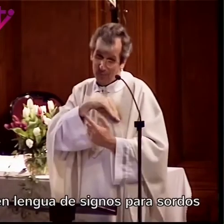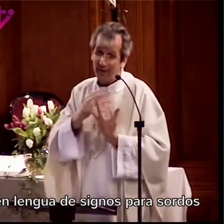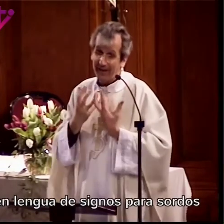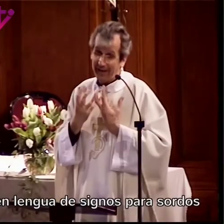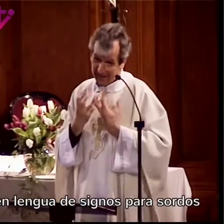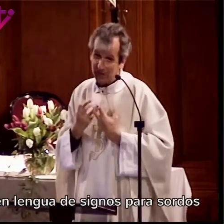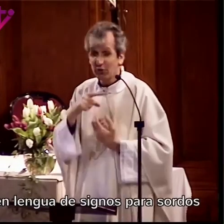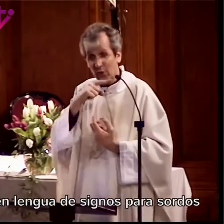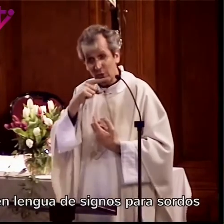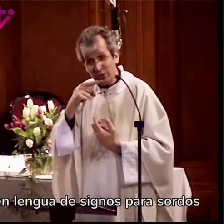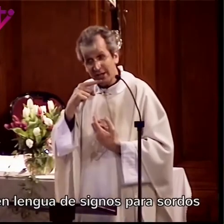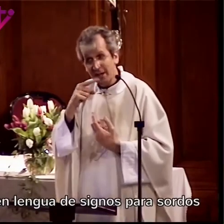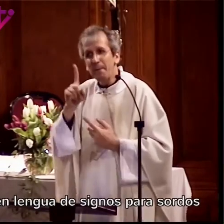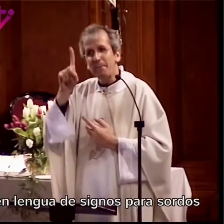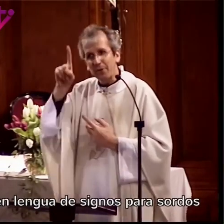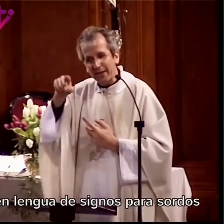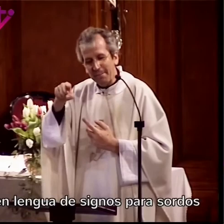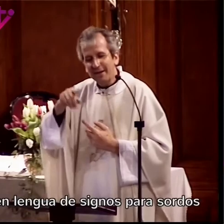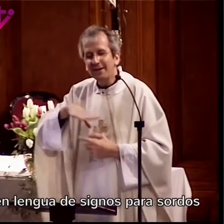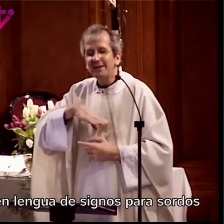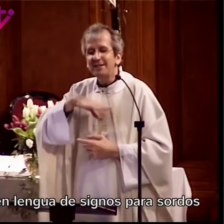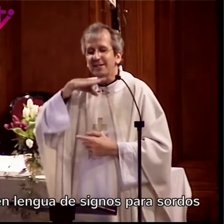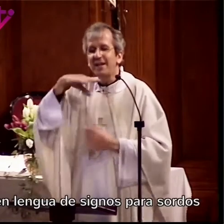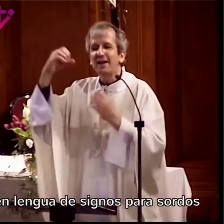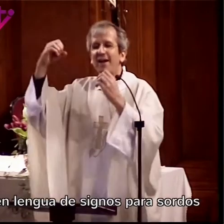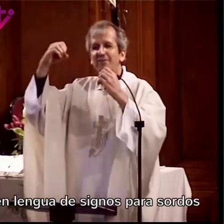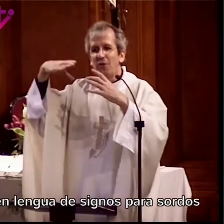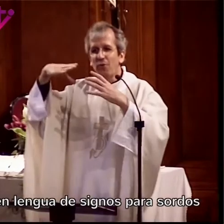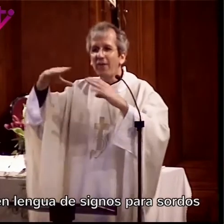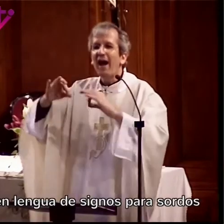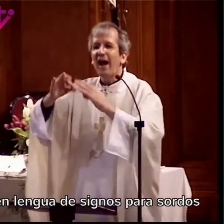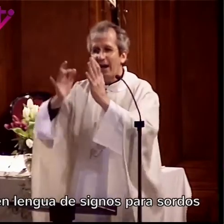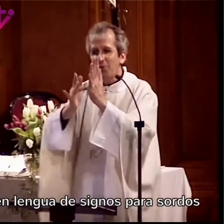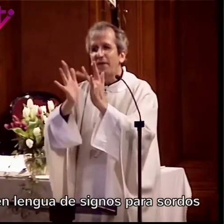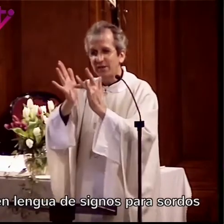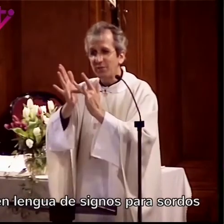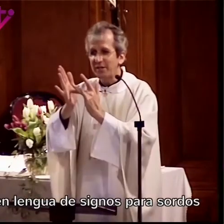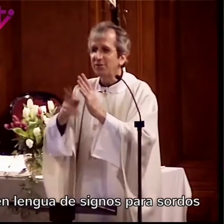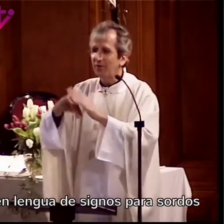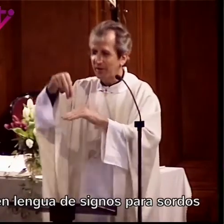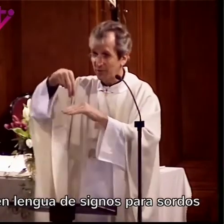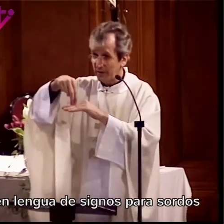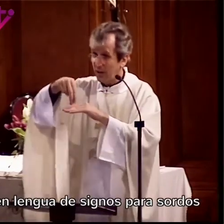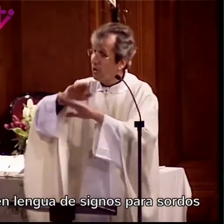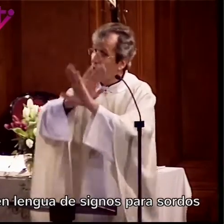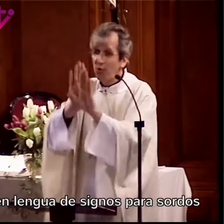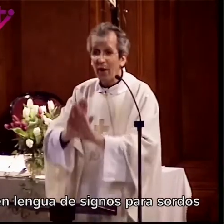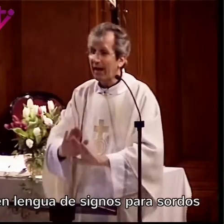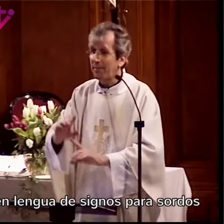muerte que es dolorosa pero que también se llena de luz a la luz de Jesucristo resucitado no acaba